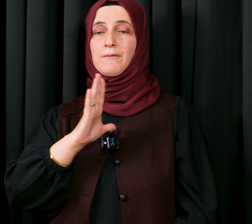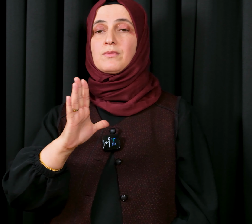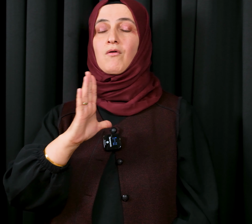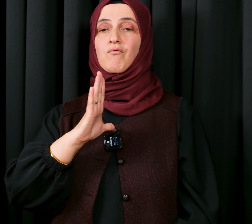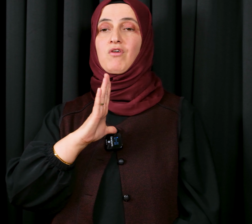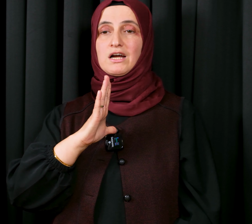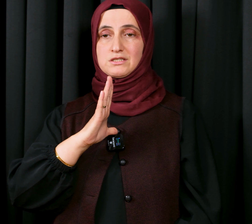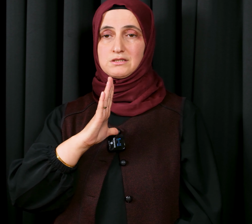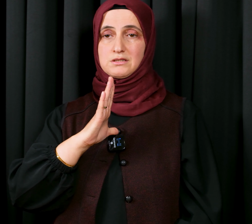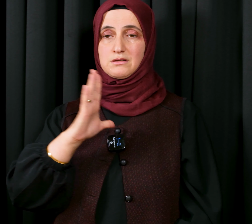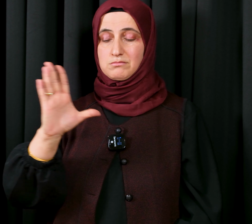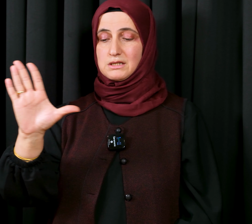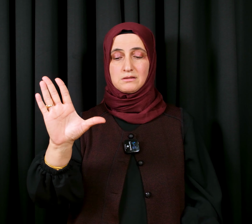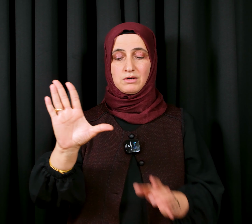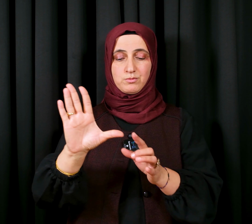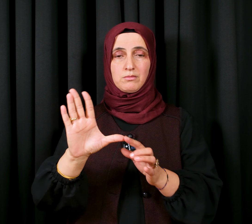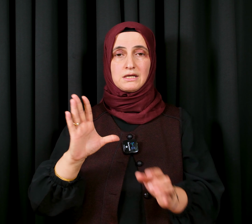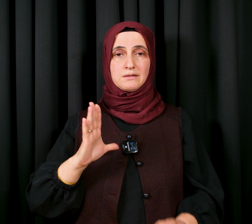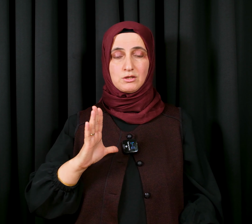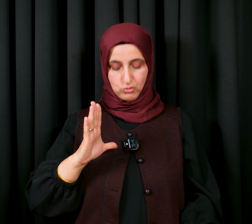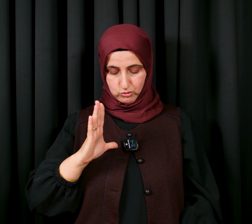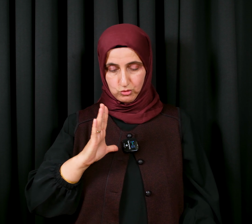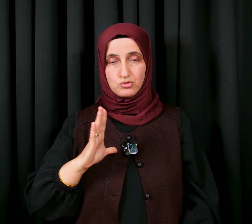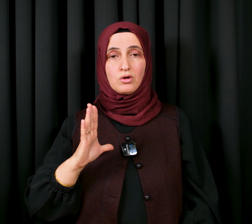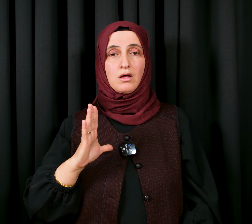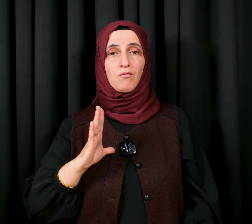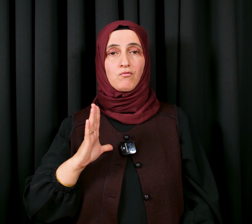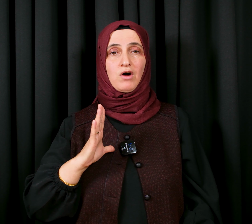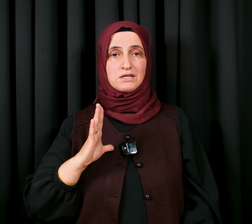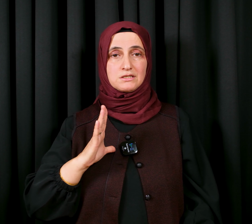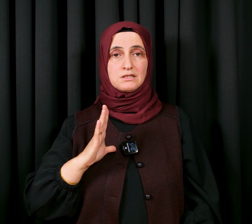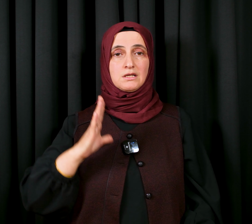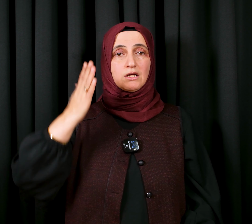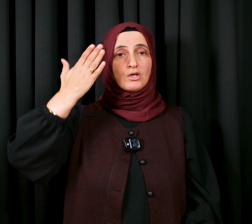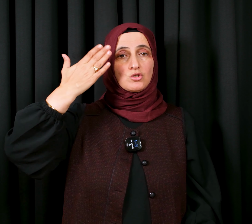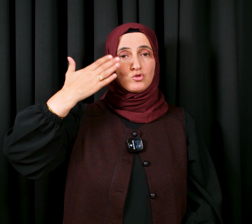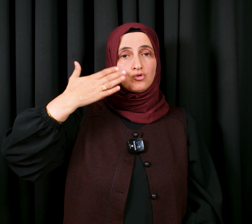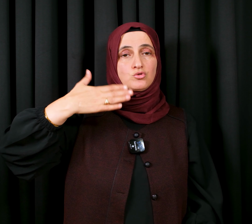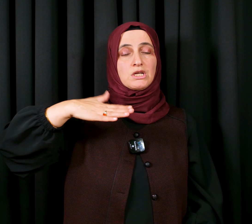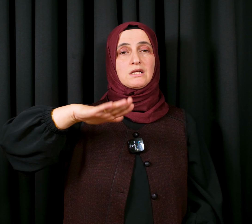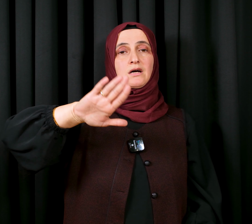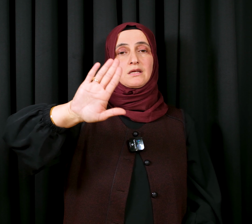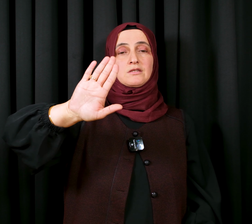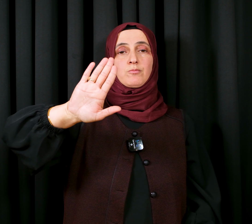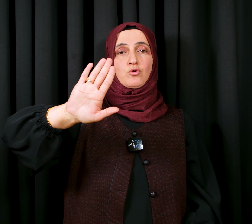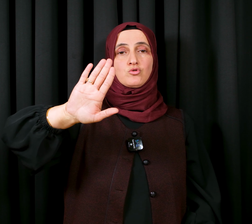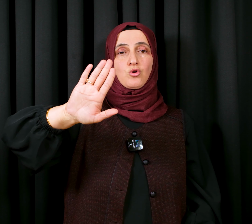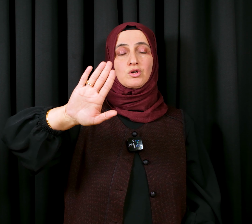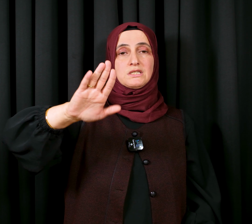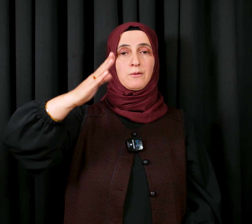var. Bakın baş parmak kendimize dokunduruyoruz, var. Şu şekilde hareket yapıyoruz, yok. Yine